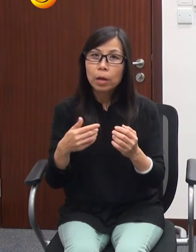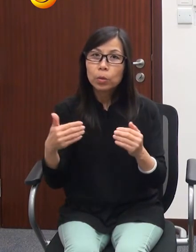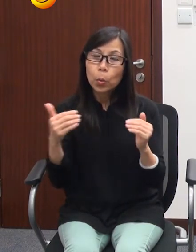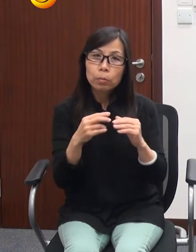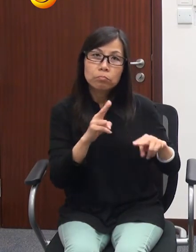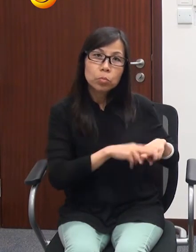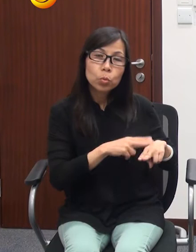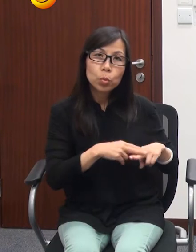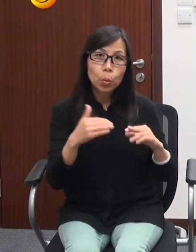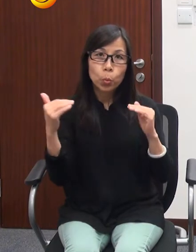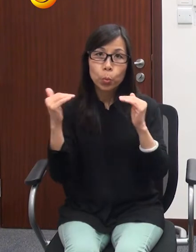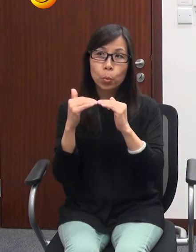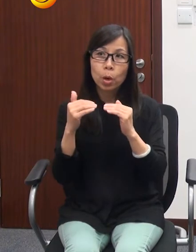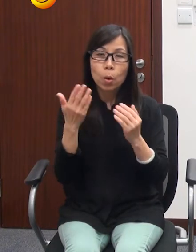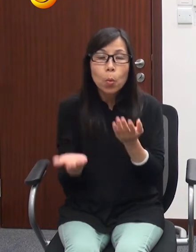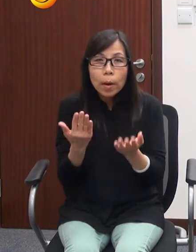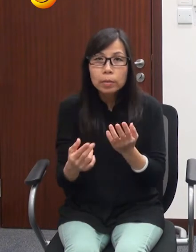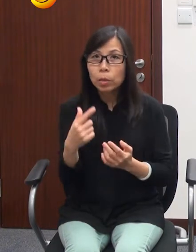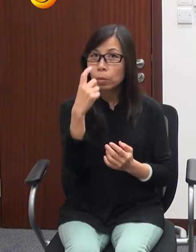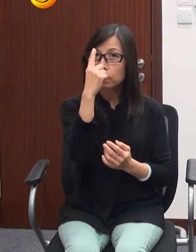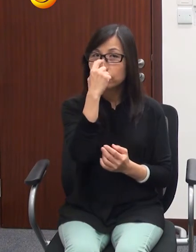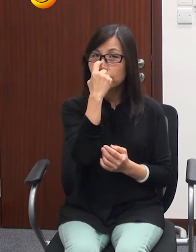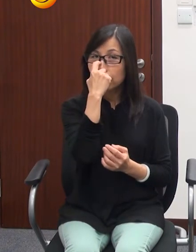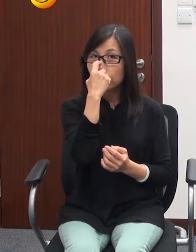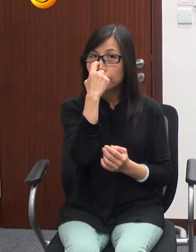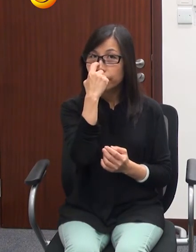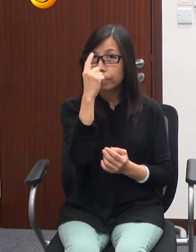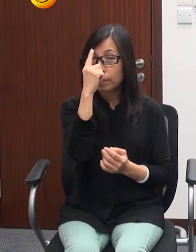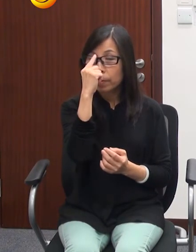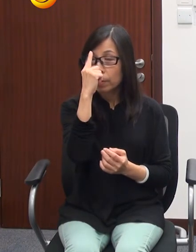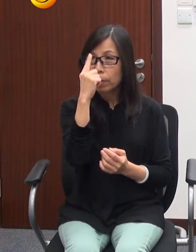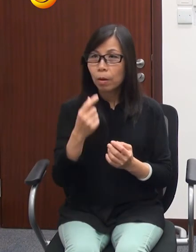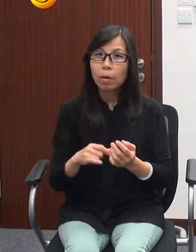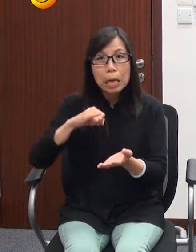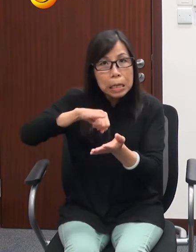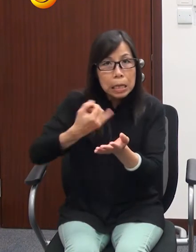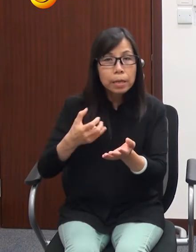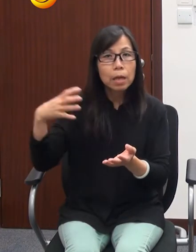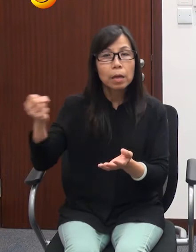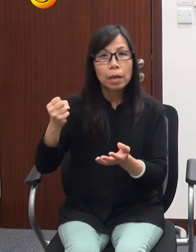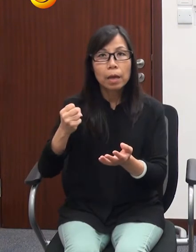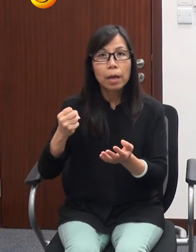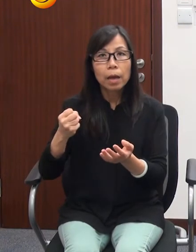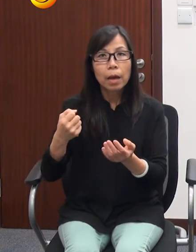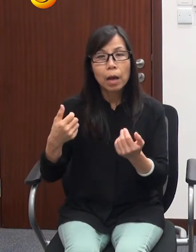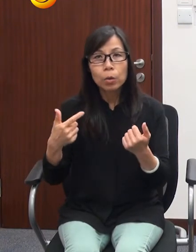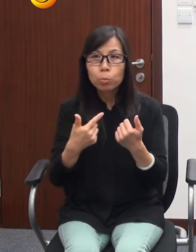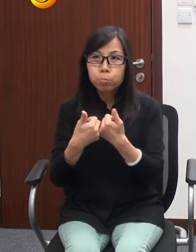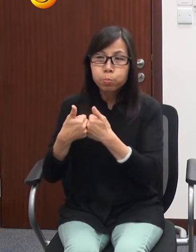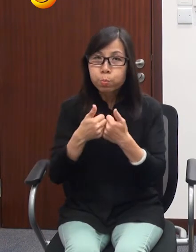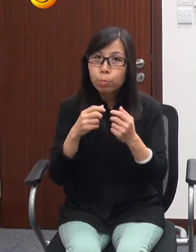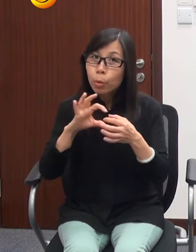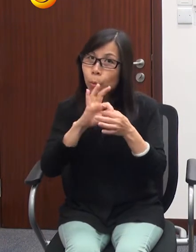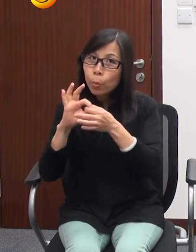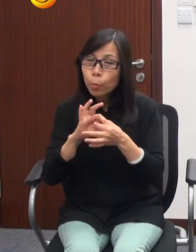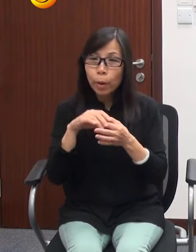或者同呢一個梁振英有點有一啲，無論係利益啊、權力啊，或者互相利用嘅一個關係喺度啦。